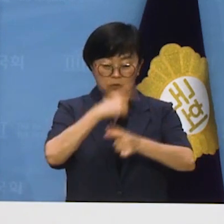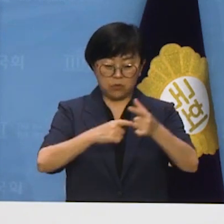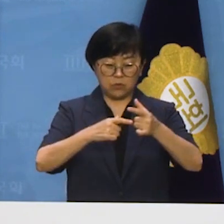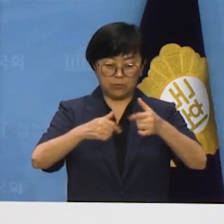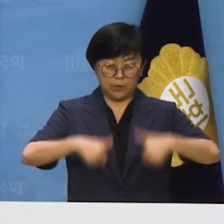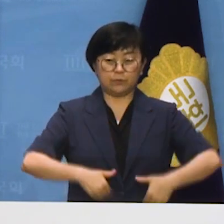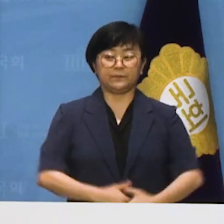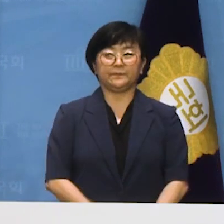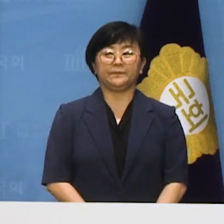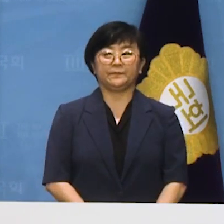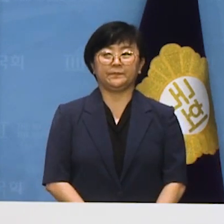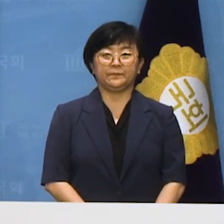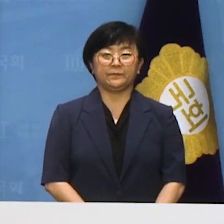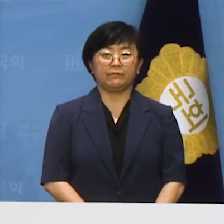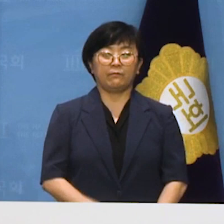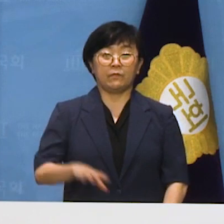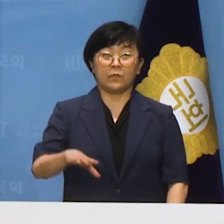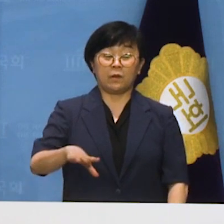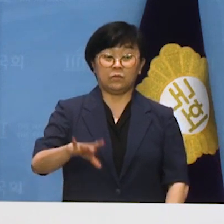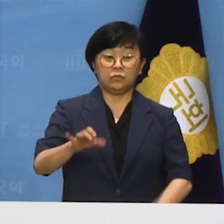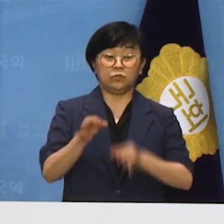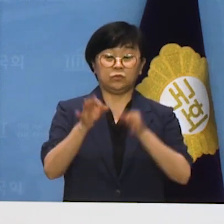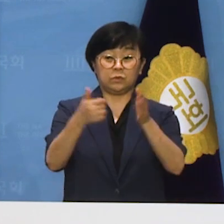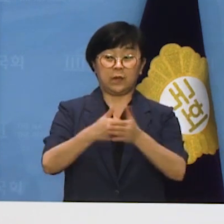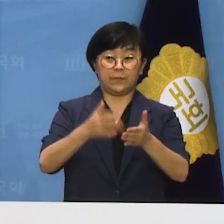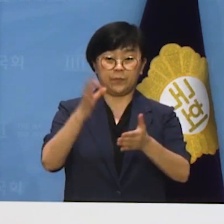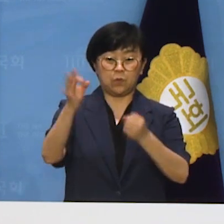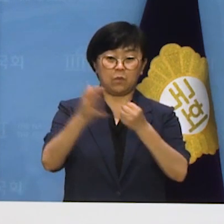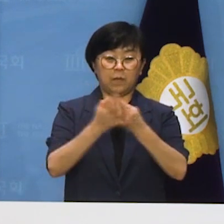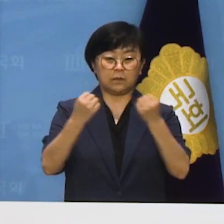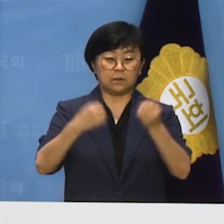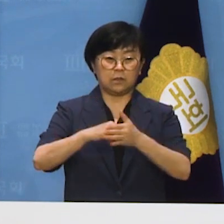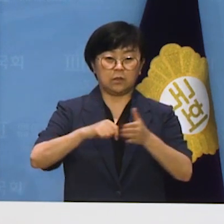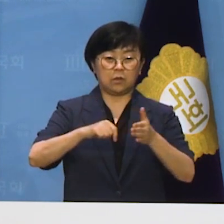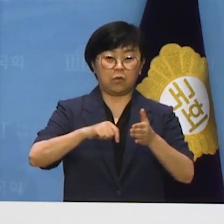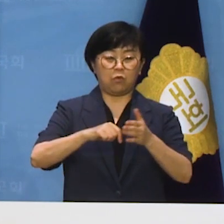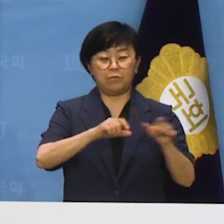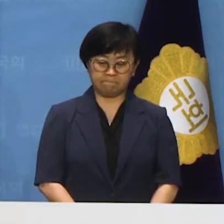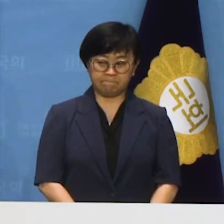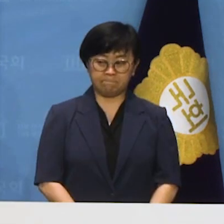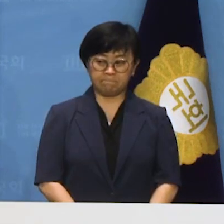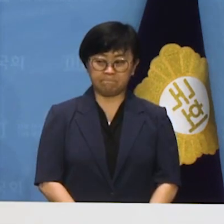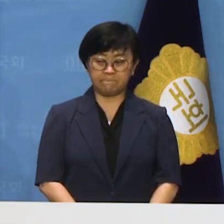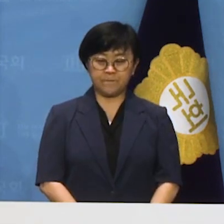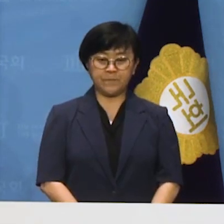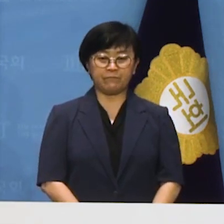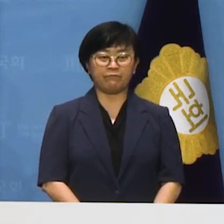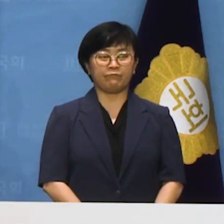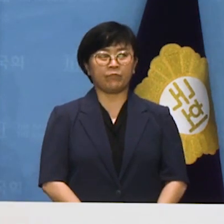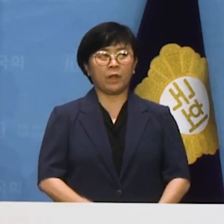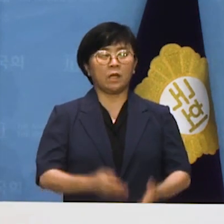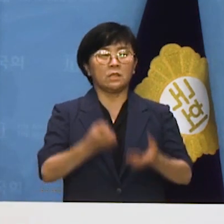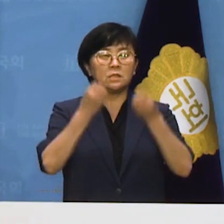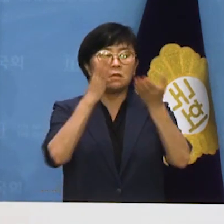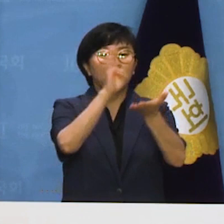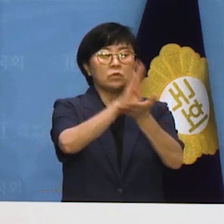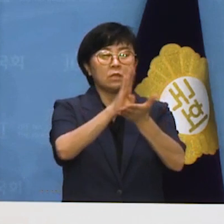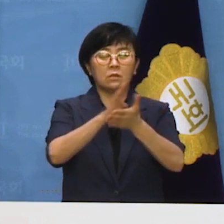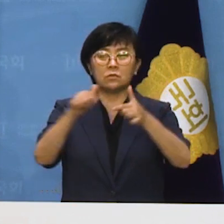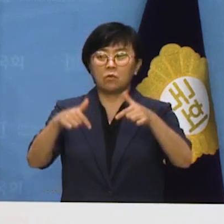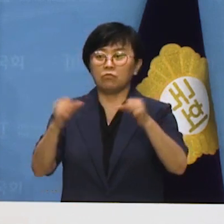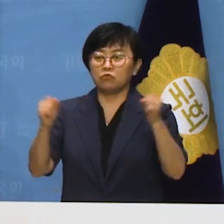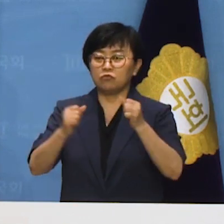절실한 식입니다 초기 투자비용이 많이 든다고 뒤로 미뤄둘 일이 아닙니다 신분당선 서북부